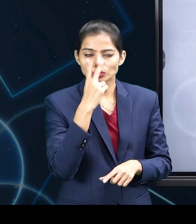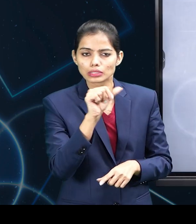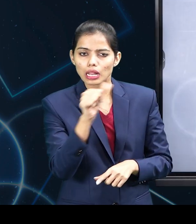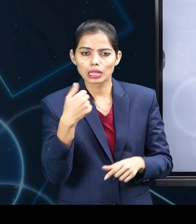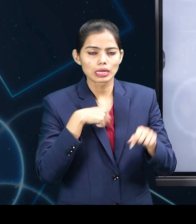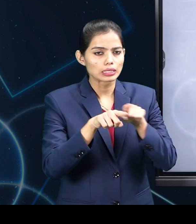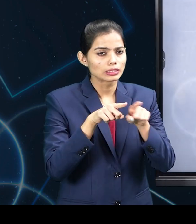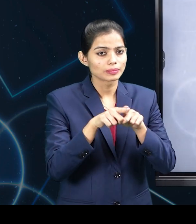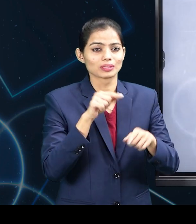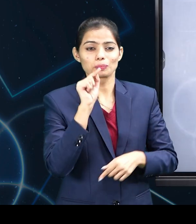उदाहरण: